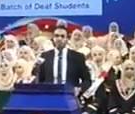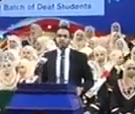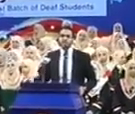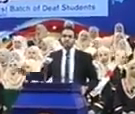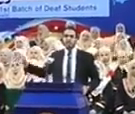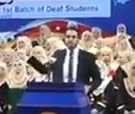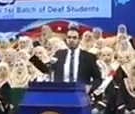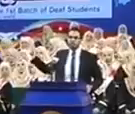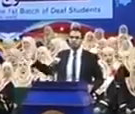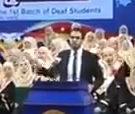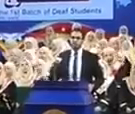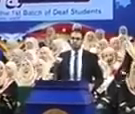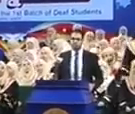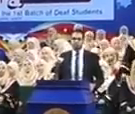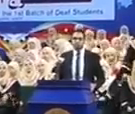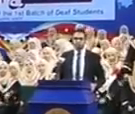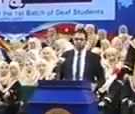يا فخر فلسطين.